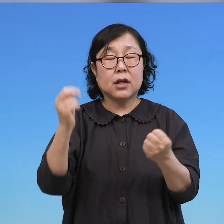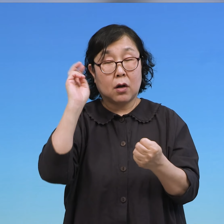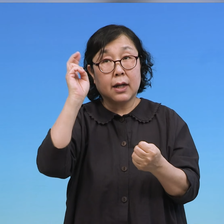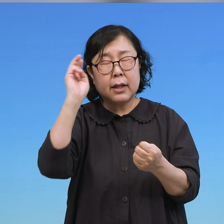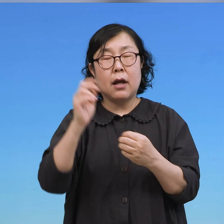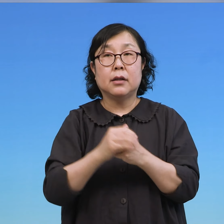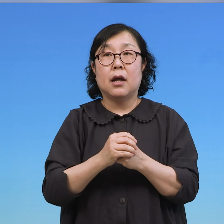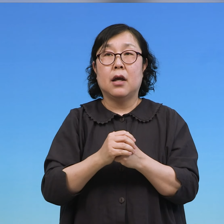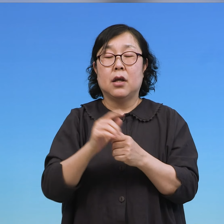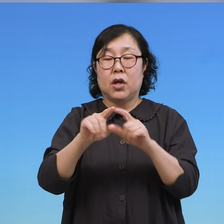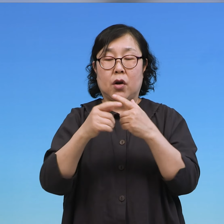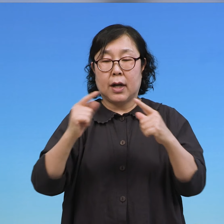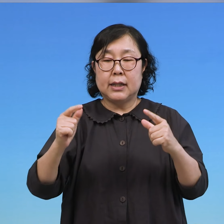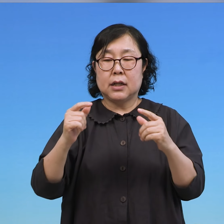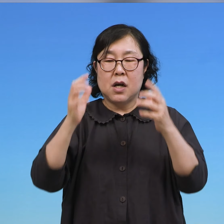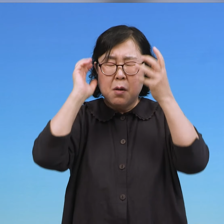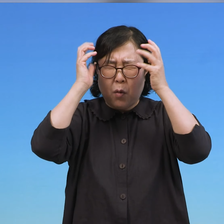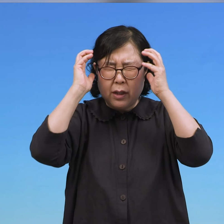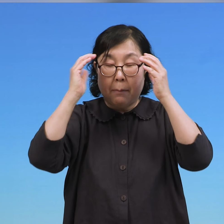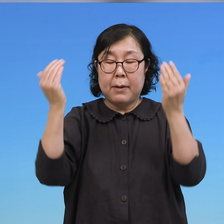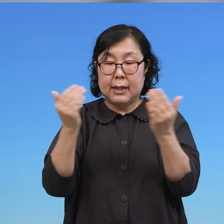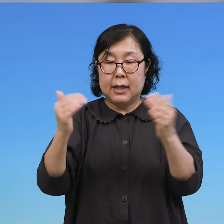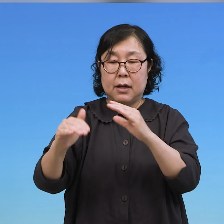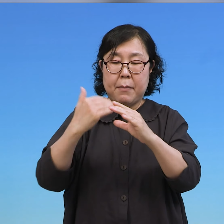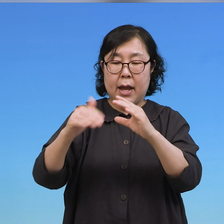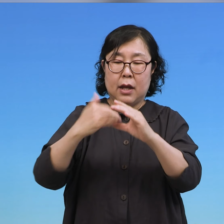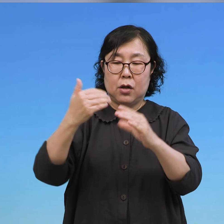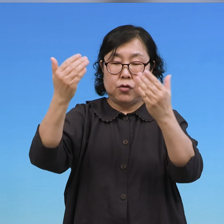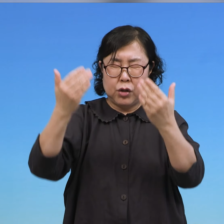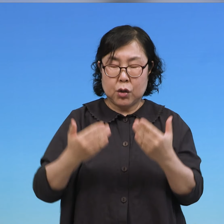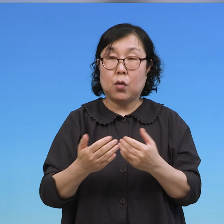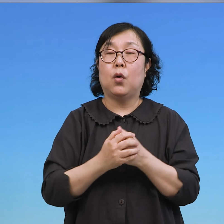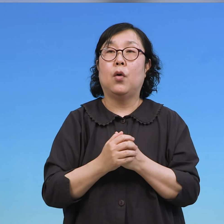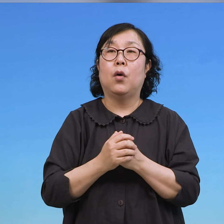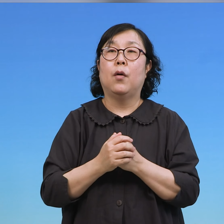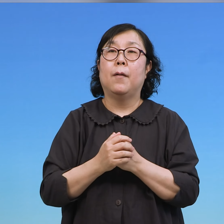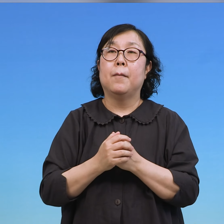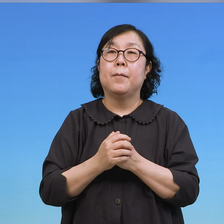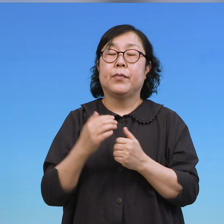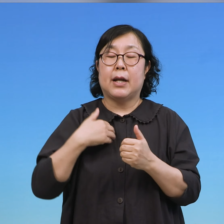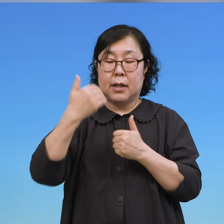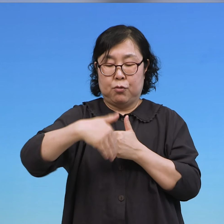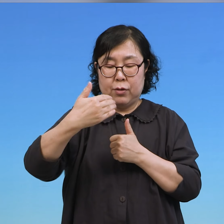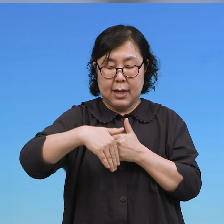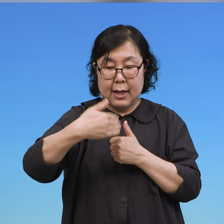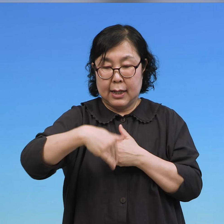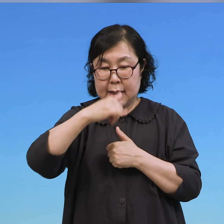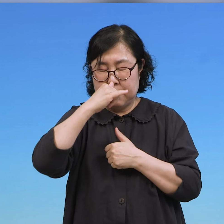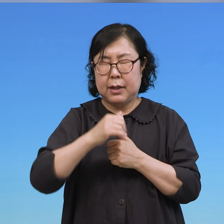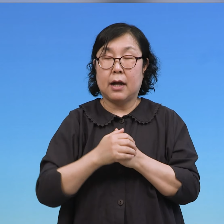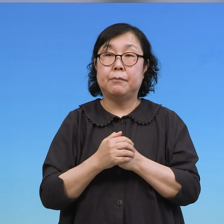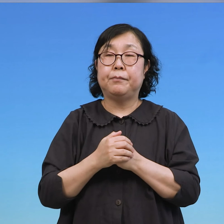않겠습니까? 그런 내용들을 제게 이제 기도 부탁을 하면서 메일을 보내시고는 이런 요청을 하셨습니다. 직접